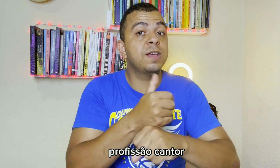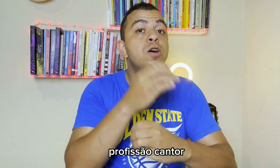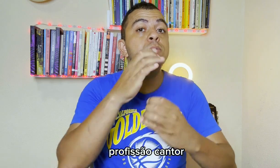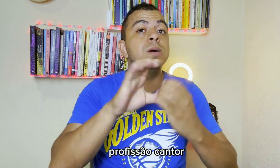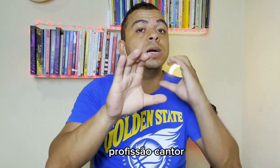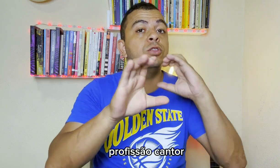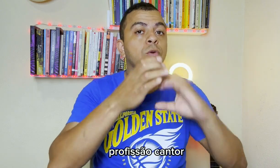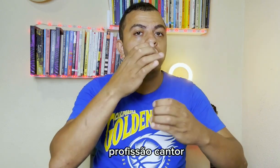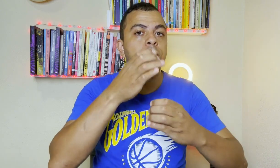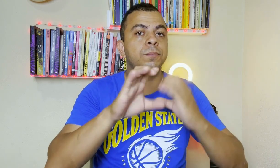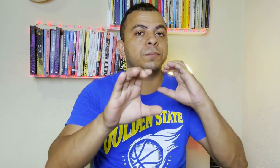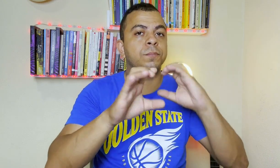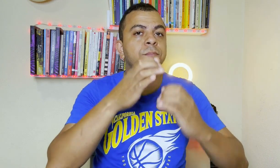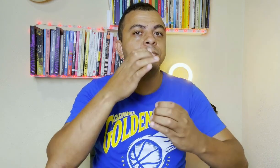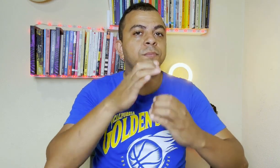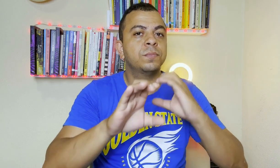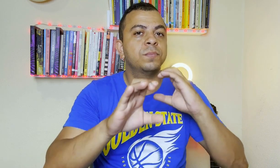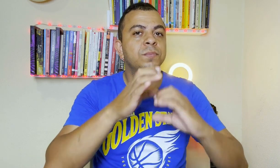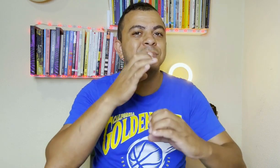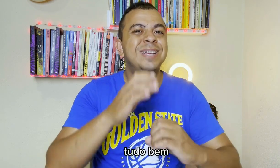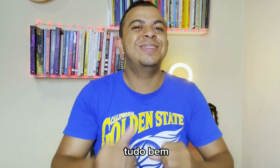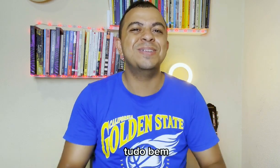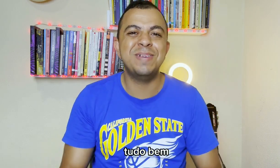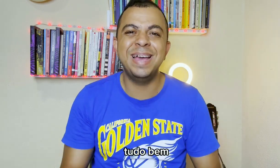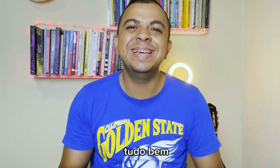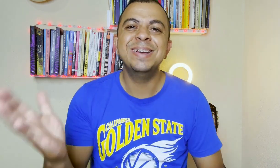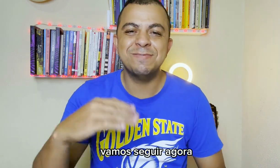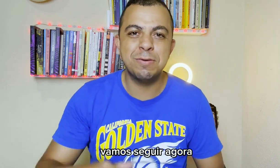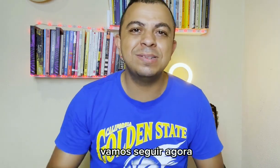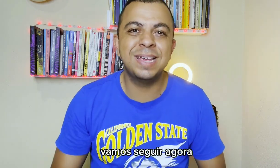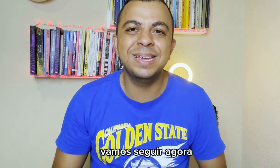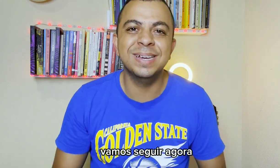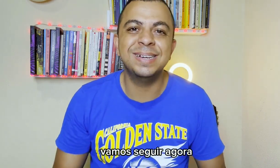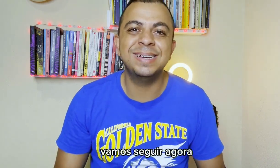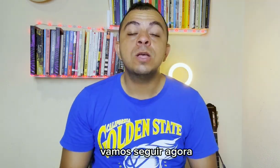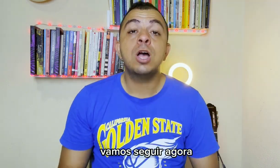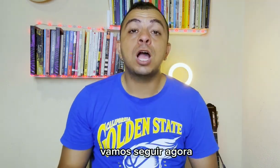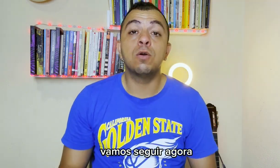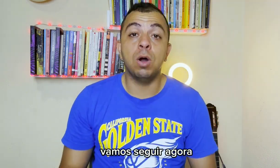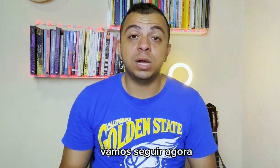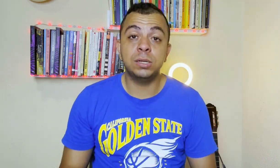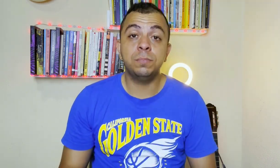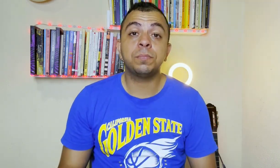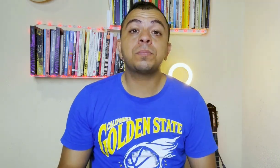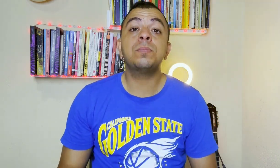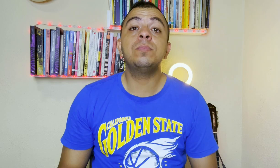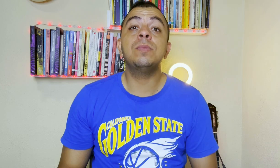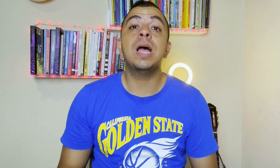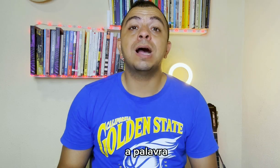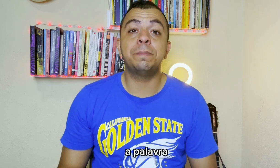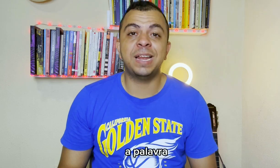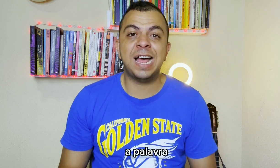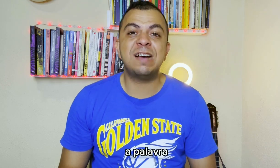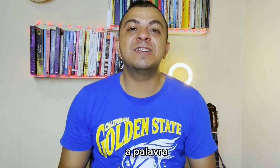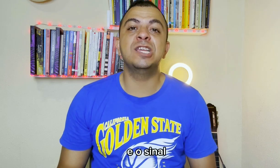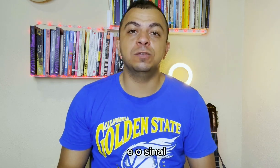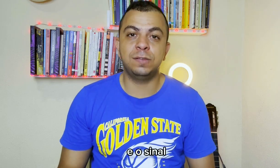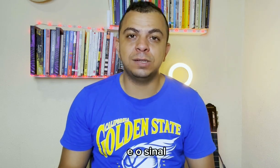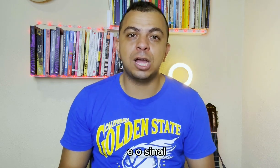profissão, cantor. Tudo bem? Vamos seguir. Agora, a palavra e o